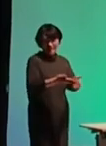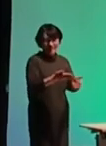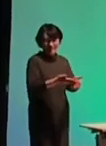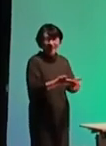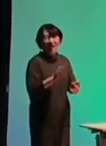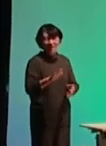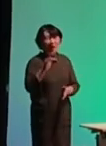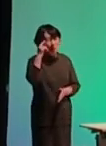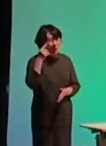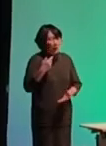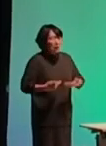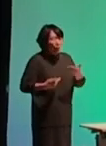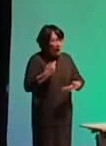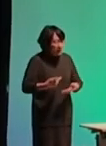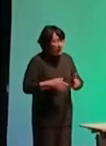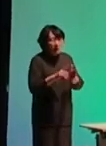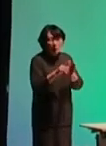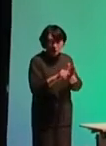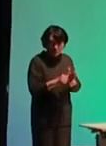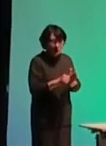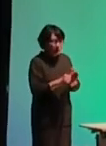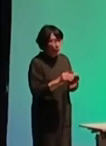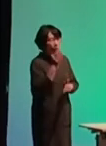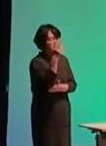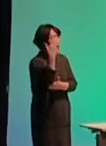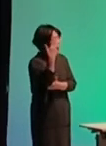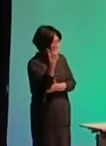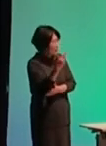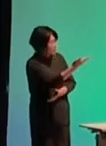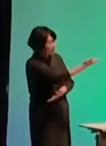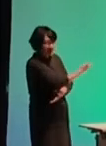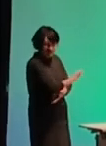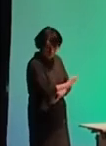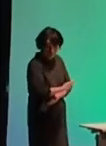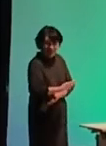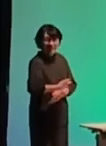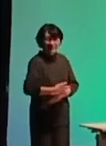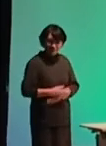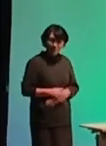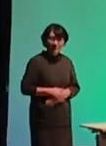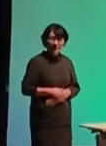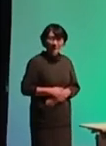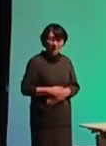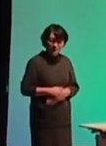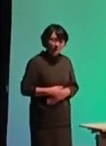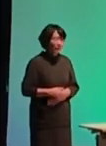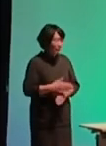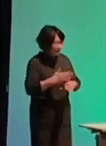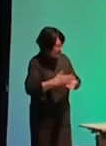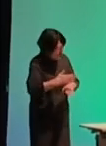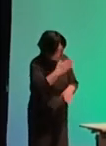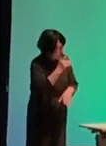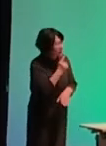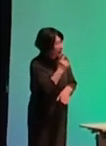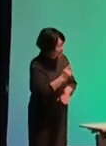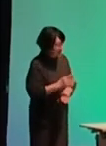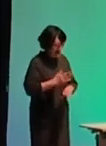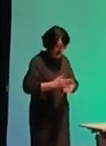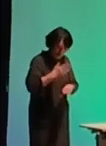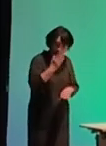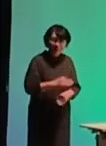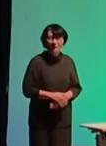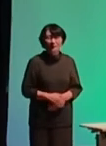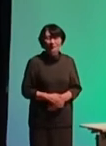しい中、お集まりいただいた講師の先生方、野田先生をはじめですね、皆さん毎日厚く御礼申し上げます。どうもありがとうございます